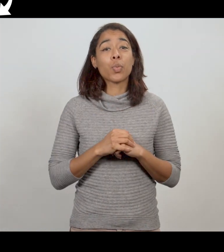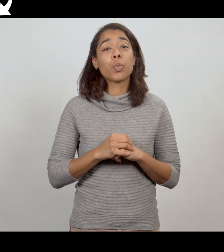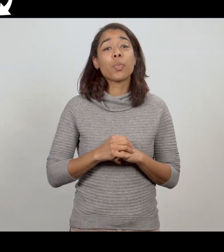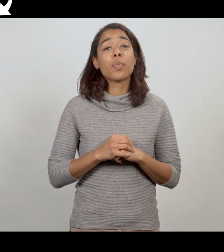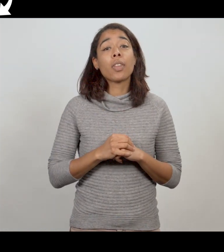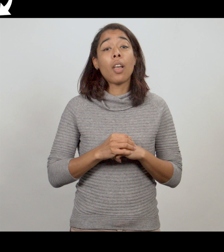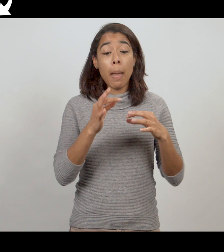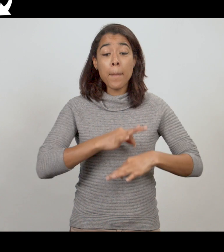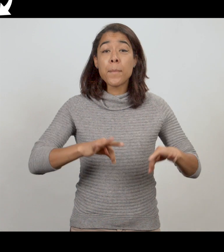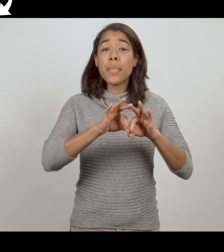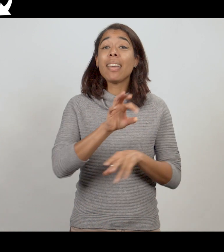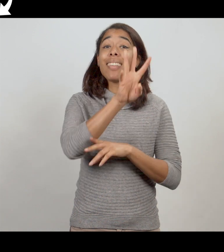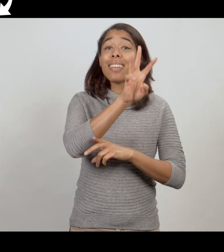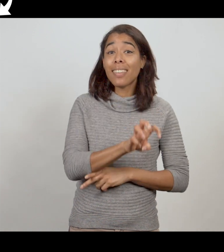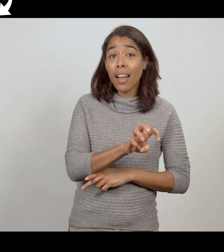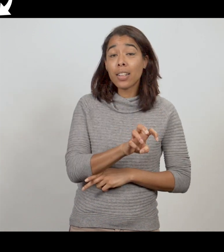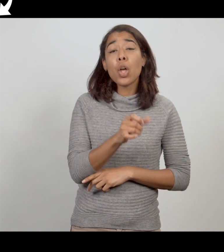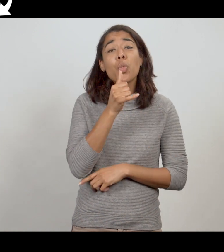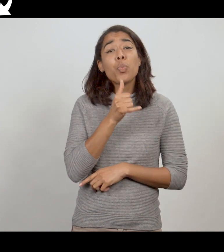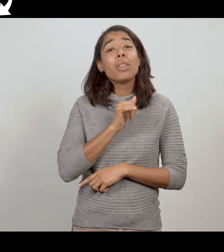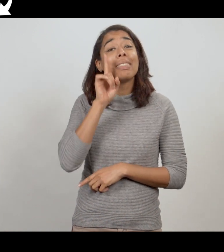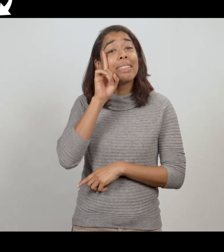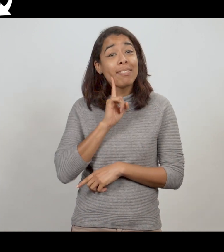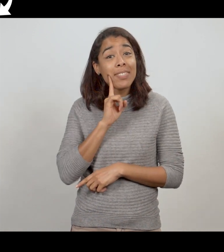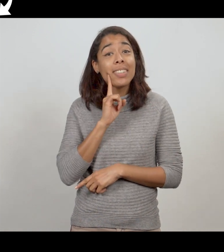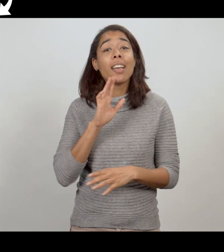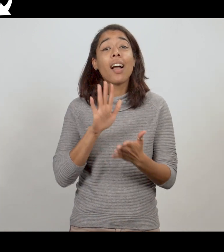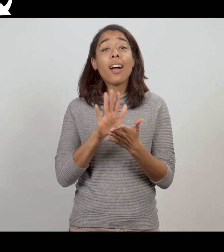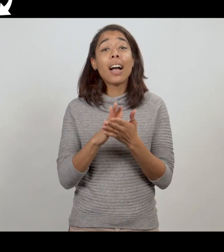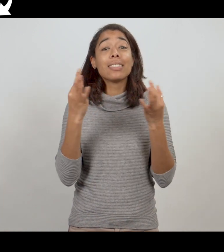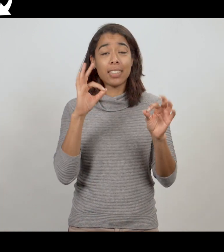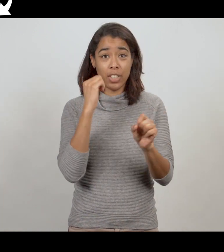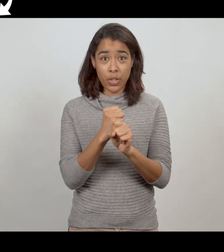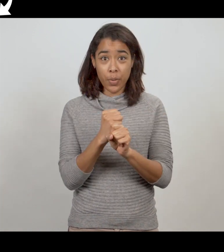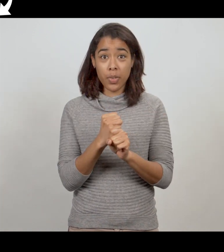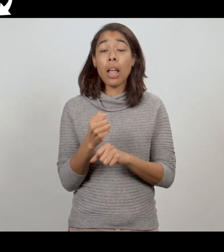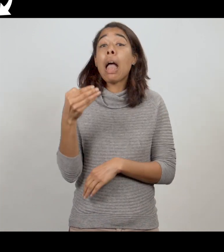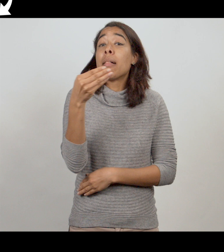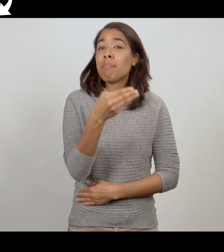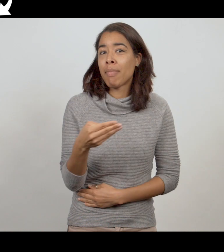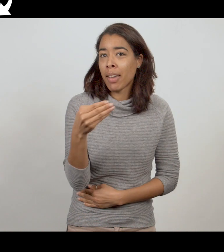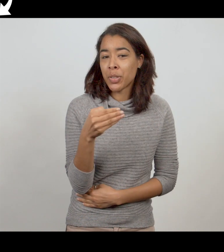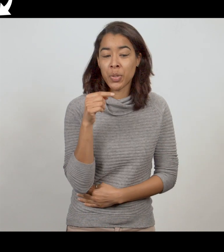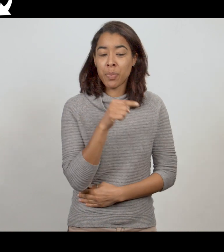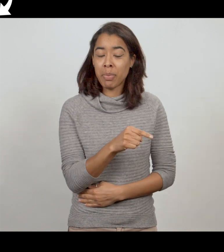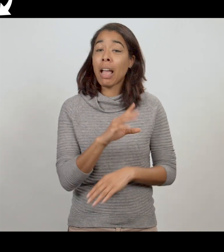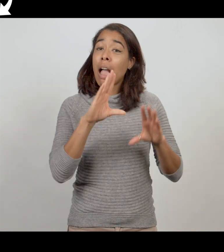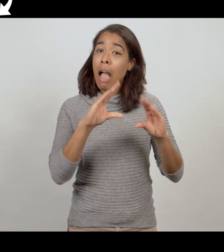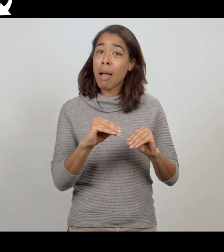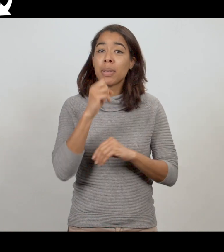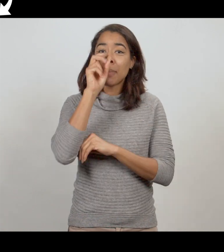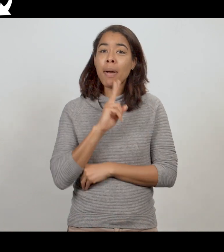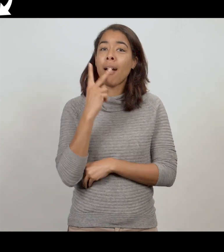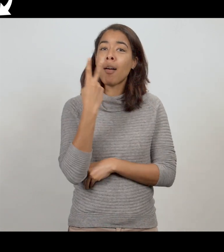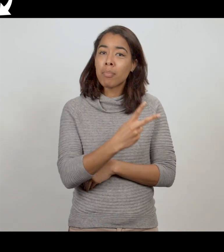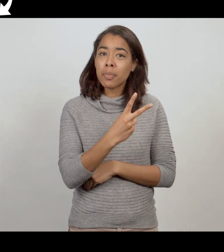1794, dans le pays de Galles, une petite fille de 10 ans, appelée Mary John,